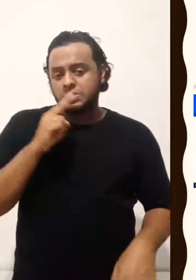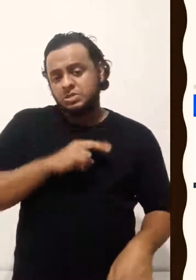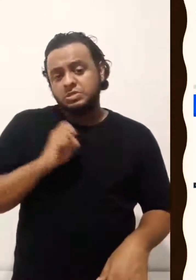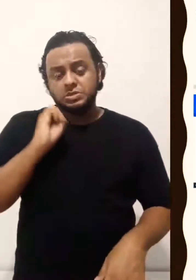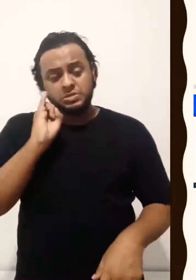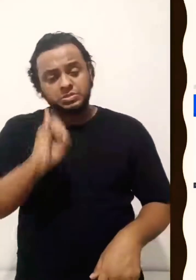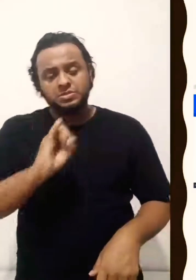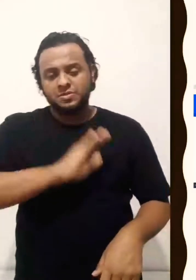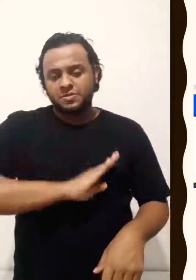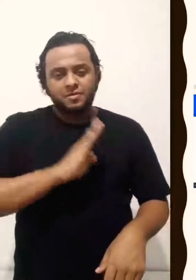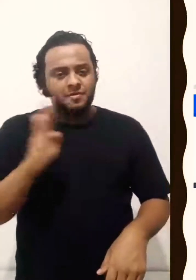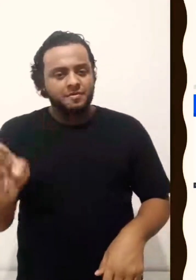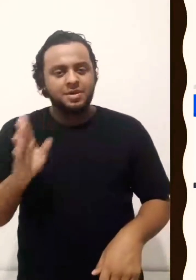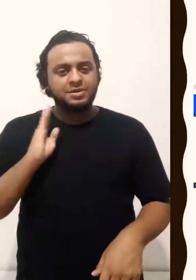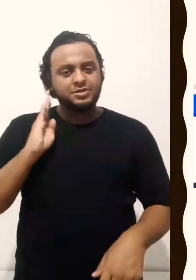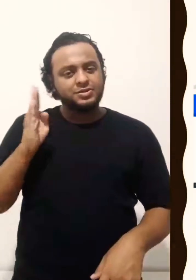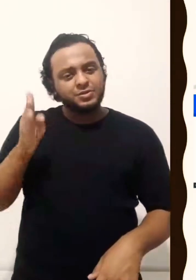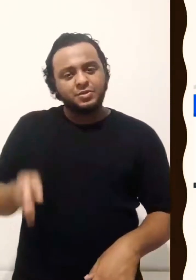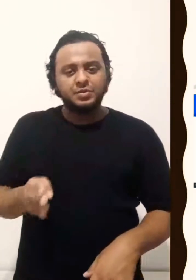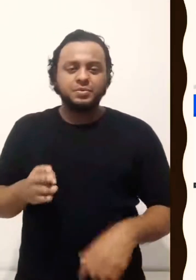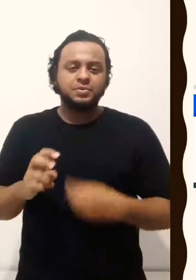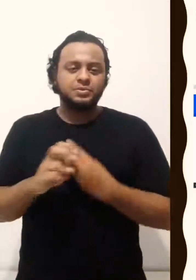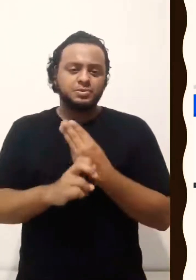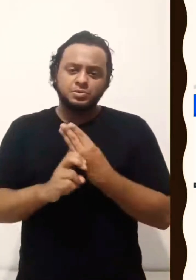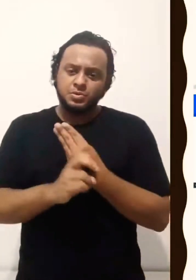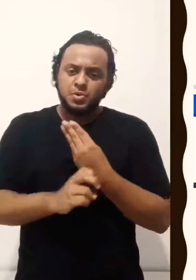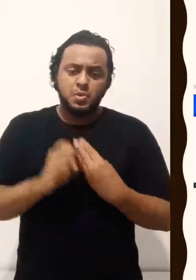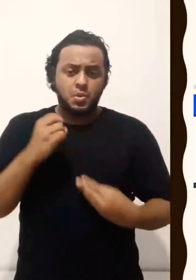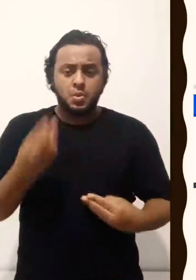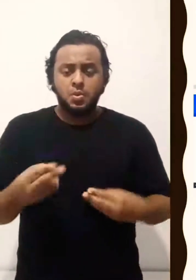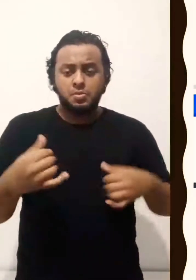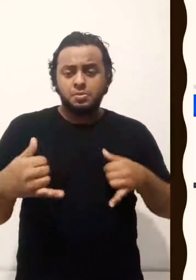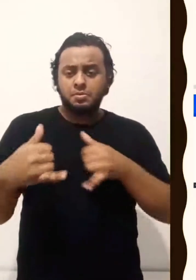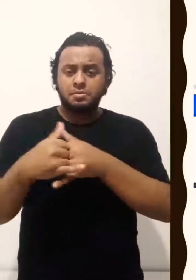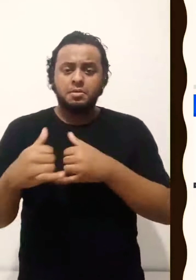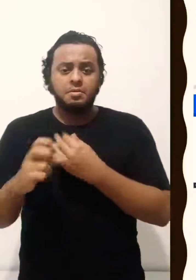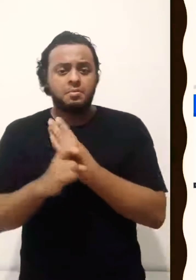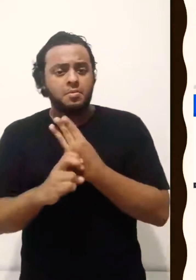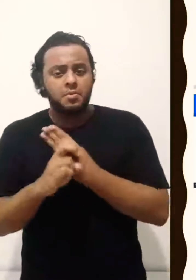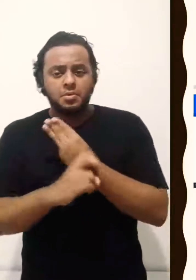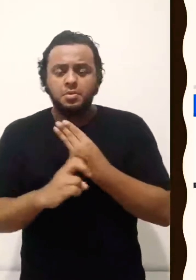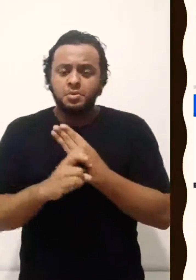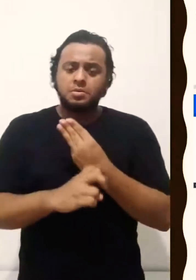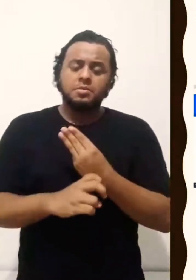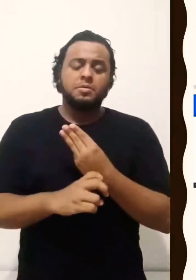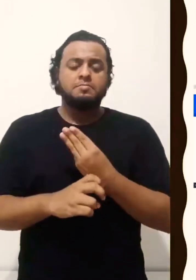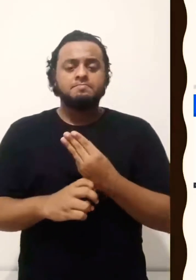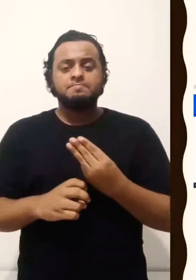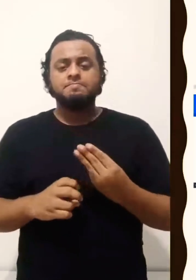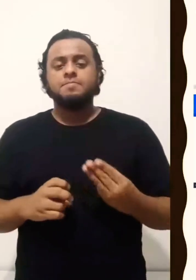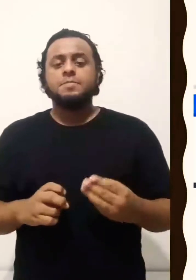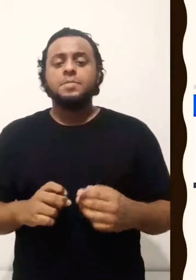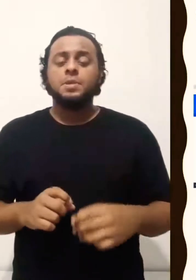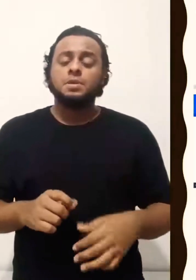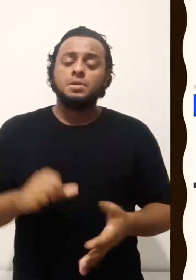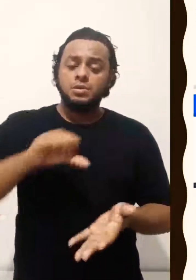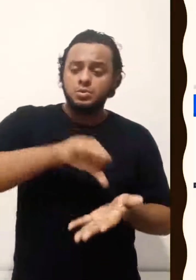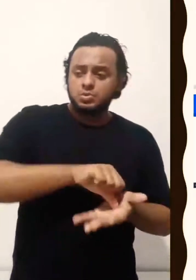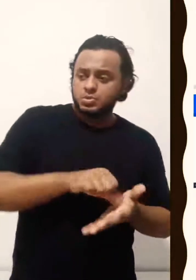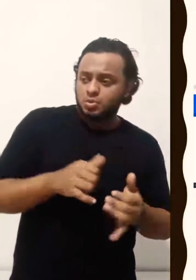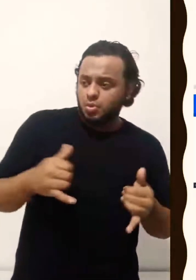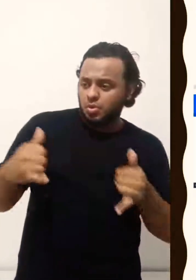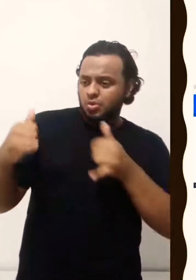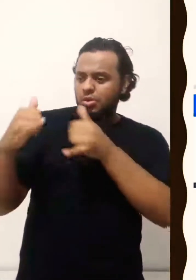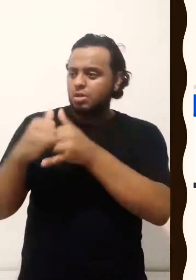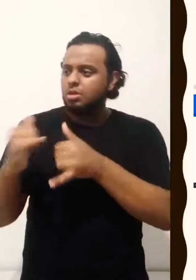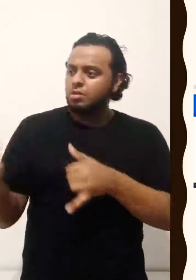imediato, se ele se dirigir até o comitê, ou de repente, se você entrar em contato com o comitê de inclusão e acessibilidade